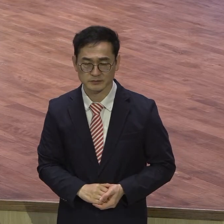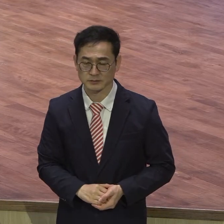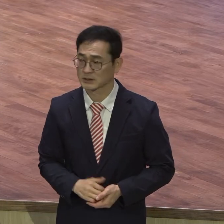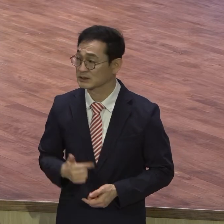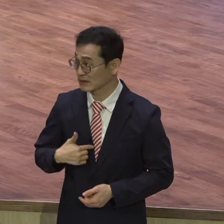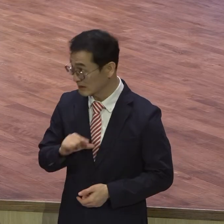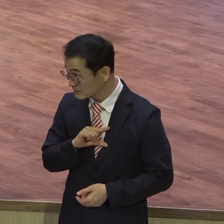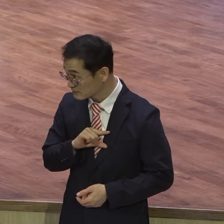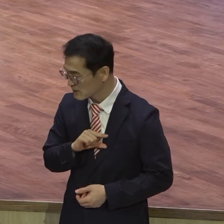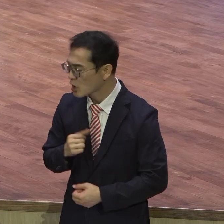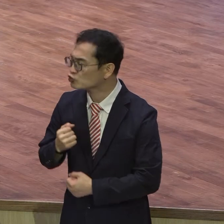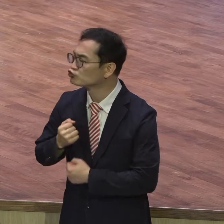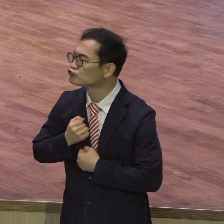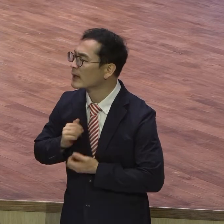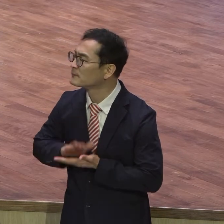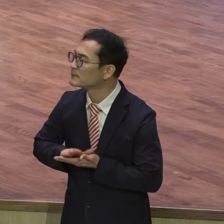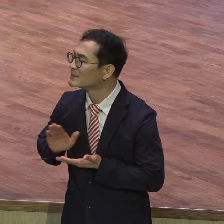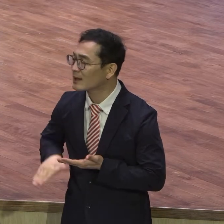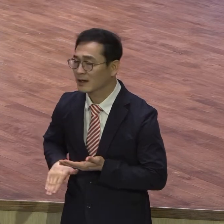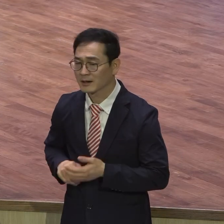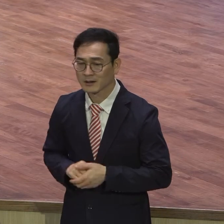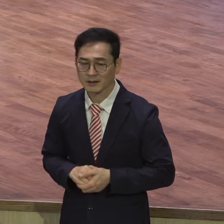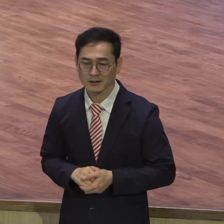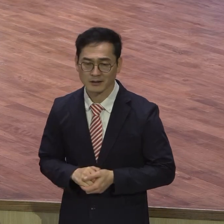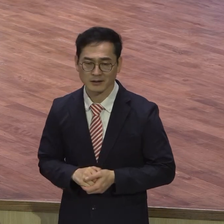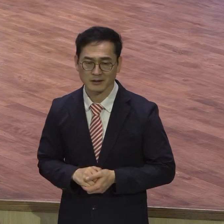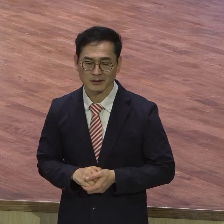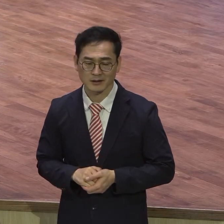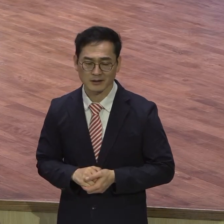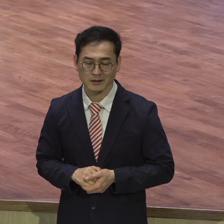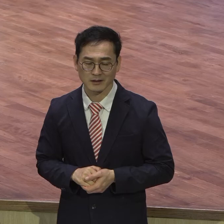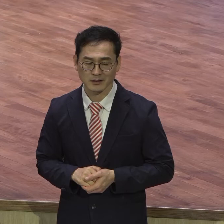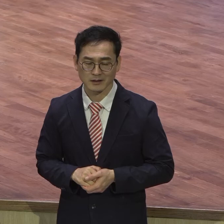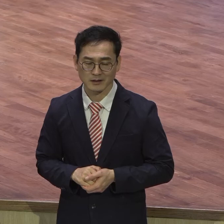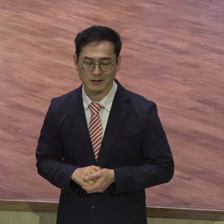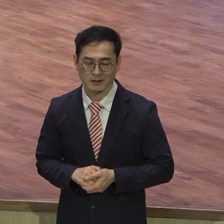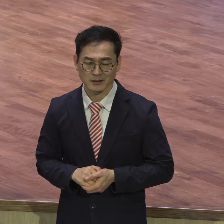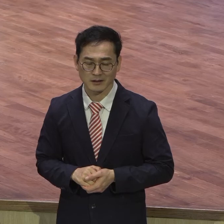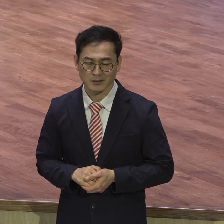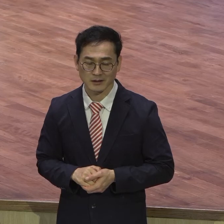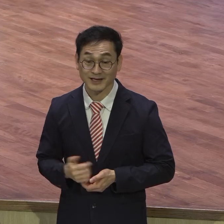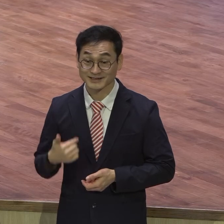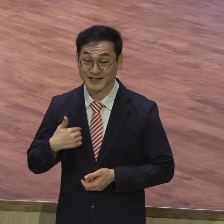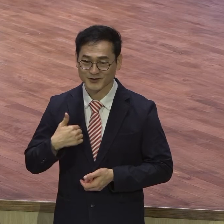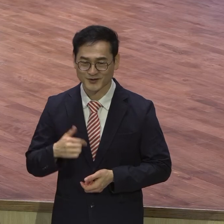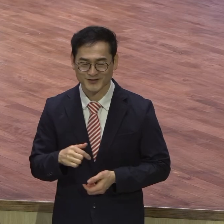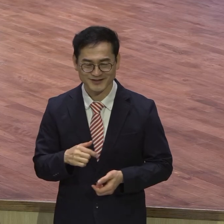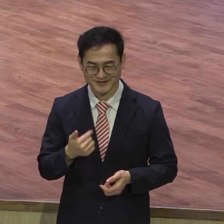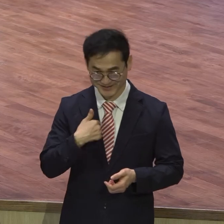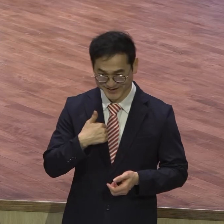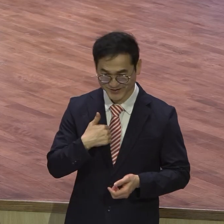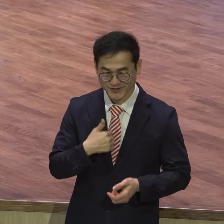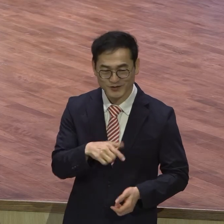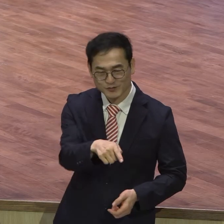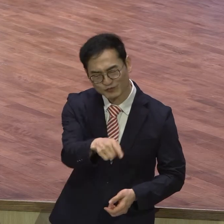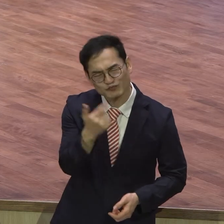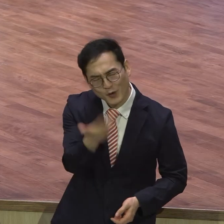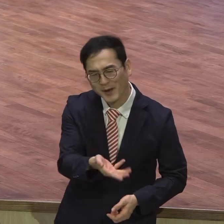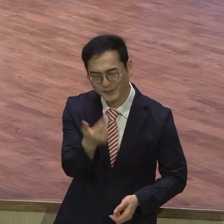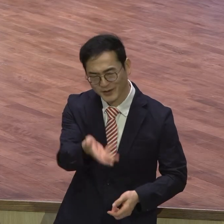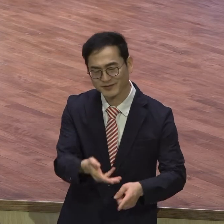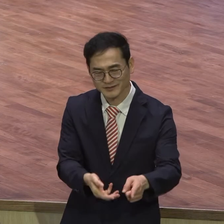군대라 그러죠 군대 귀신 들린 사람은 귀신의 이름을 묻습니다 저도 많이 물어봤어요 내 이름은 뭐야